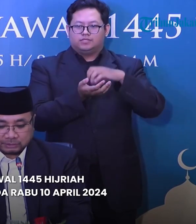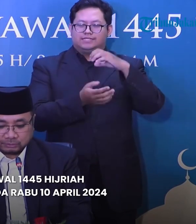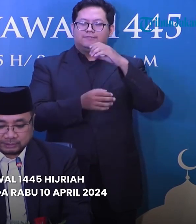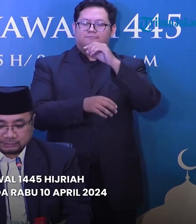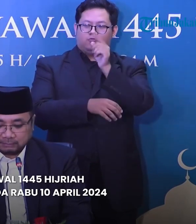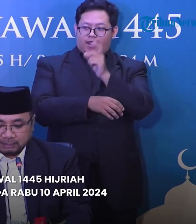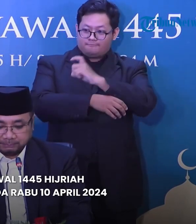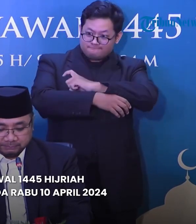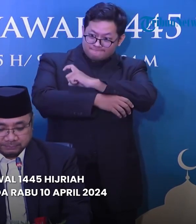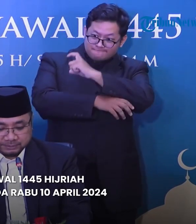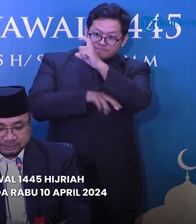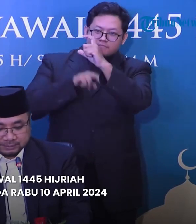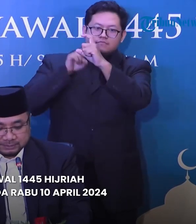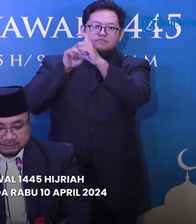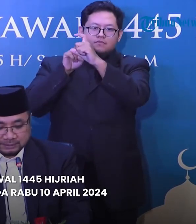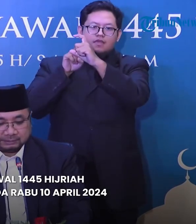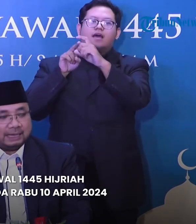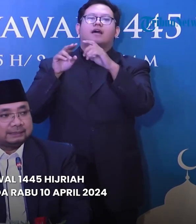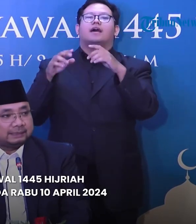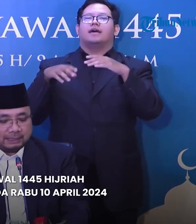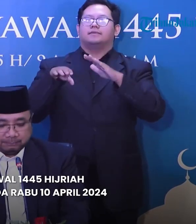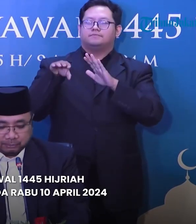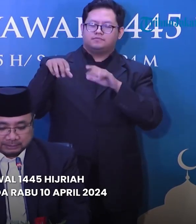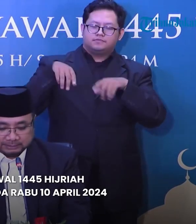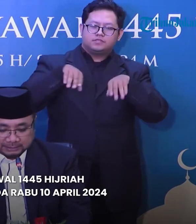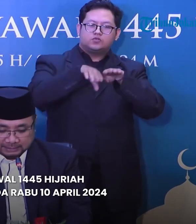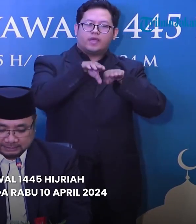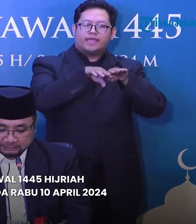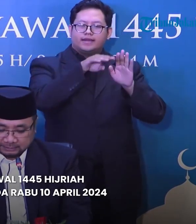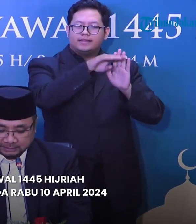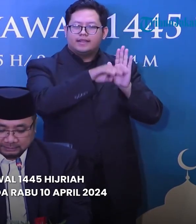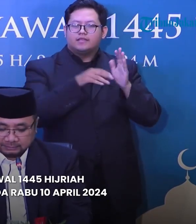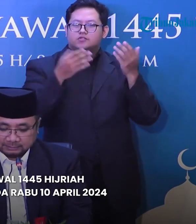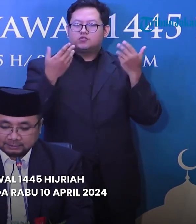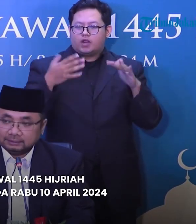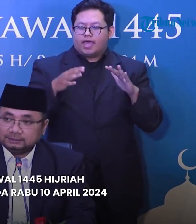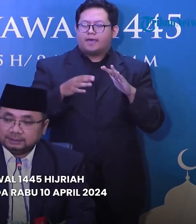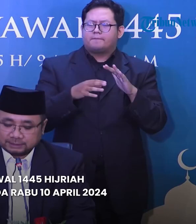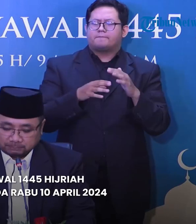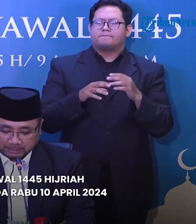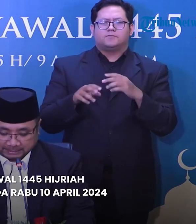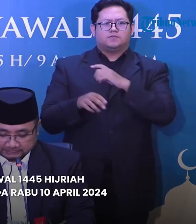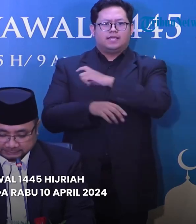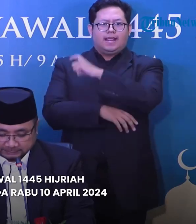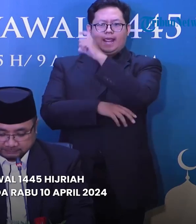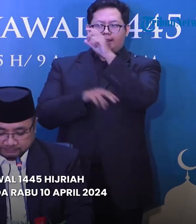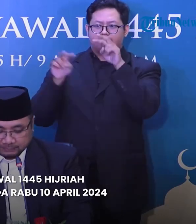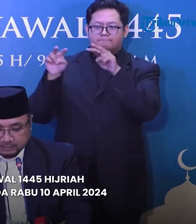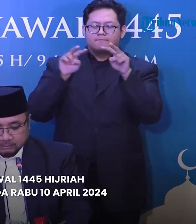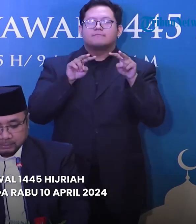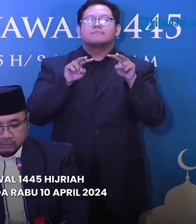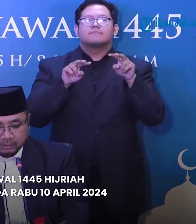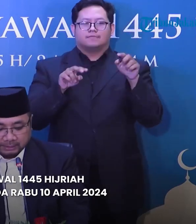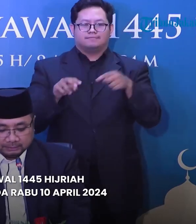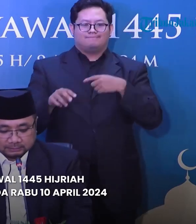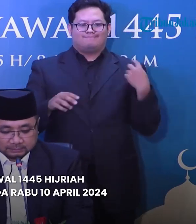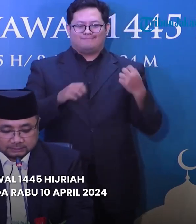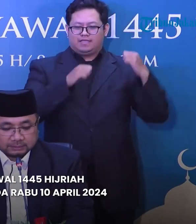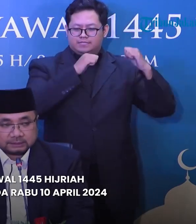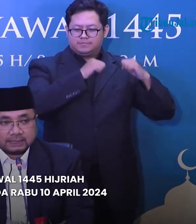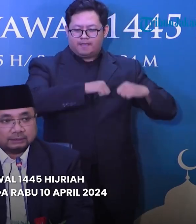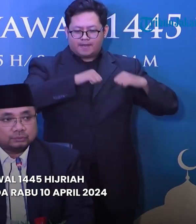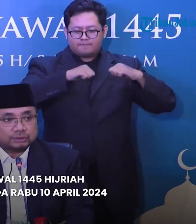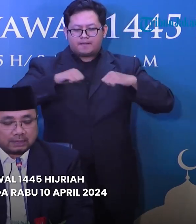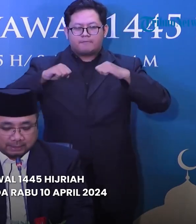masuk ket ramaabims Serta adanya laporan Hilal yang terlihat disepakati bahwa